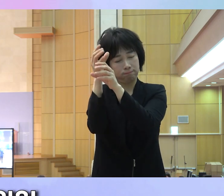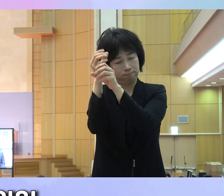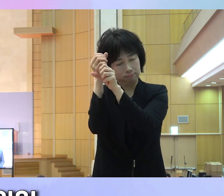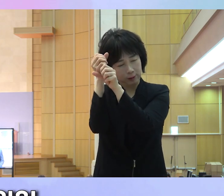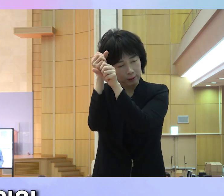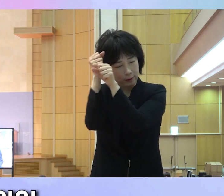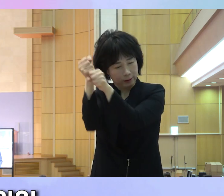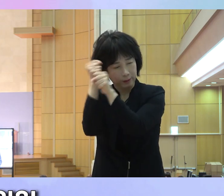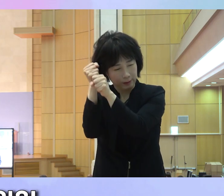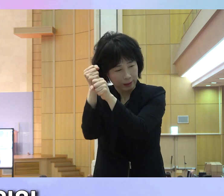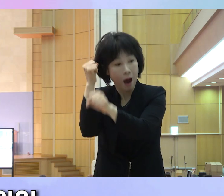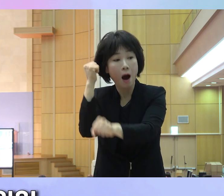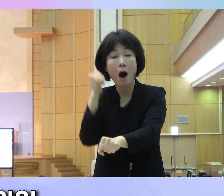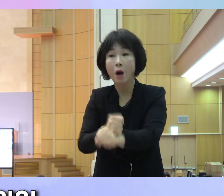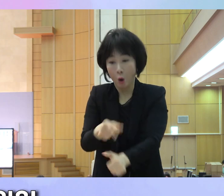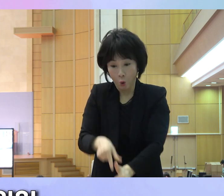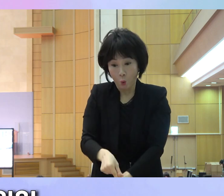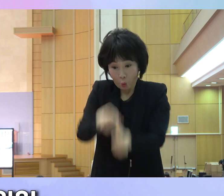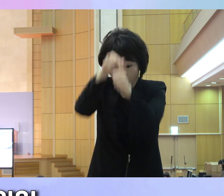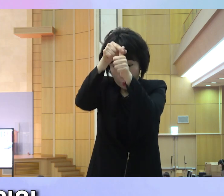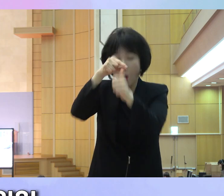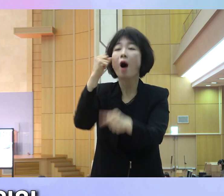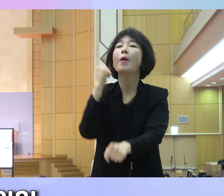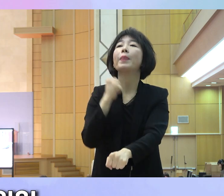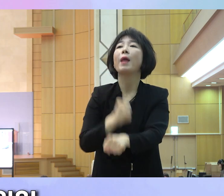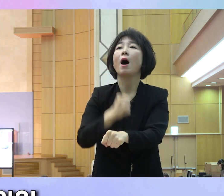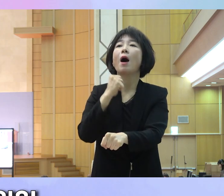예수 의지하여